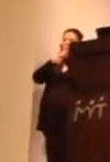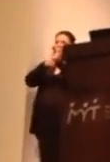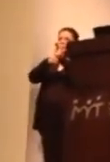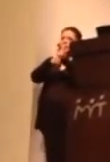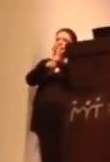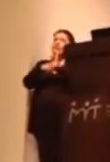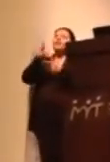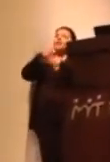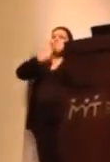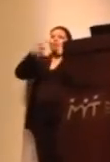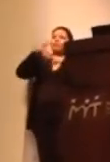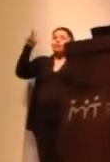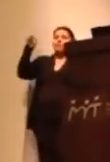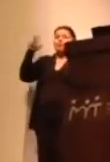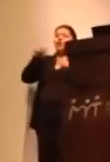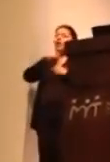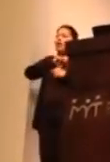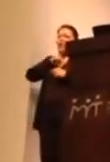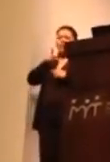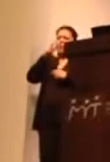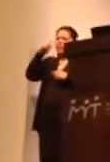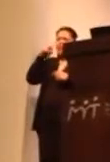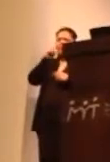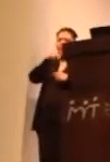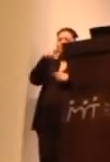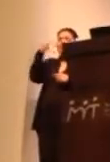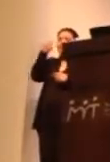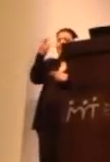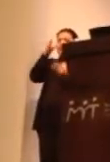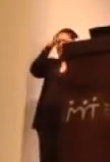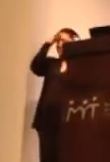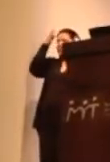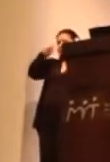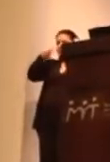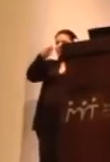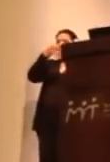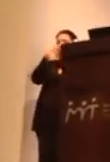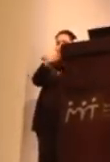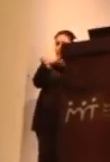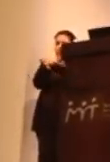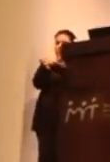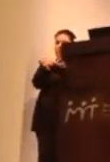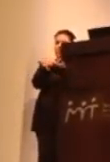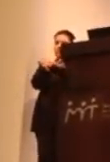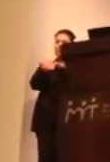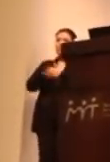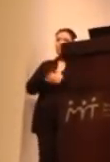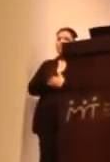Y volvemos al tema, no es que sean malos, simplemente requieren de eso. Emocionalmente requieren de eso.